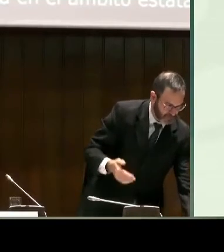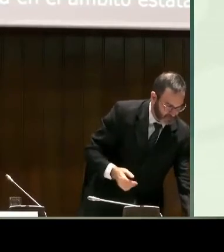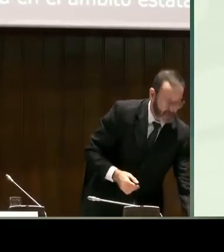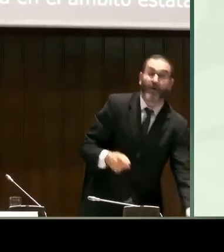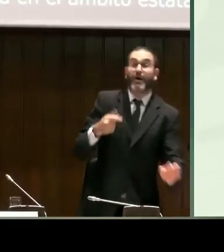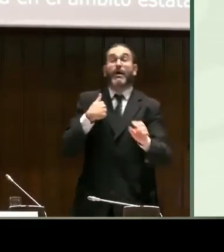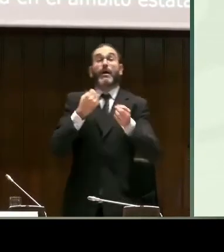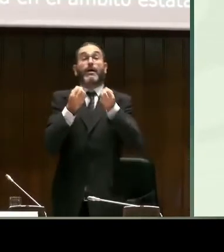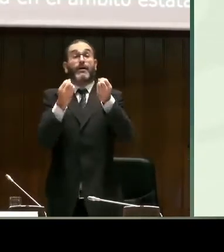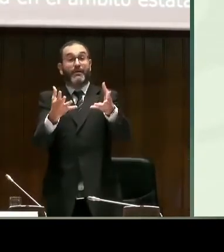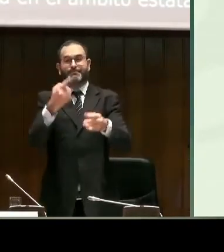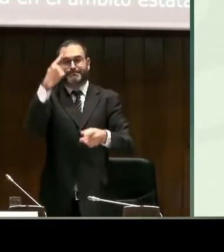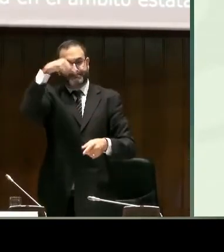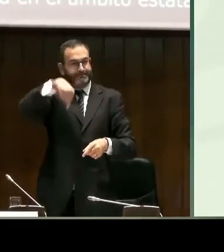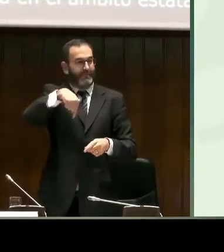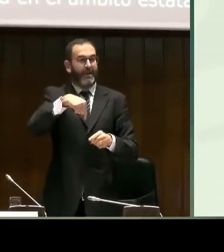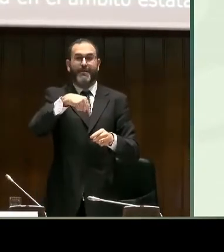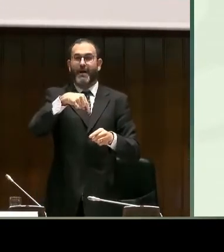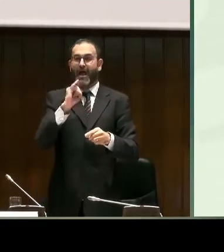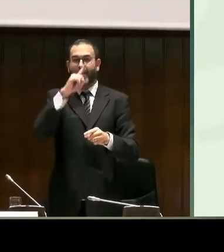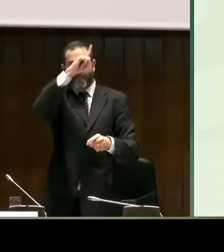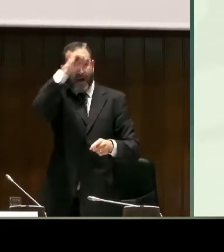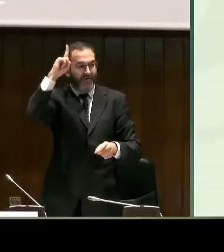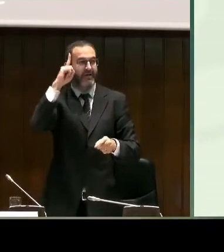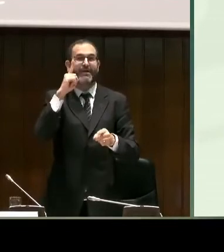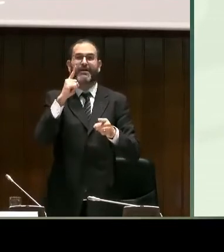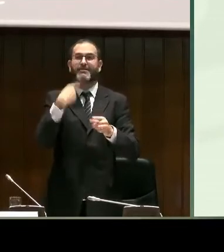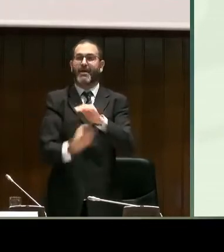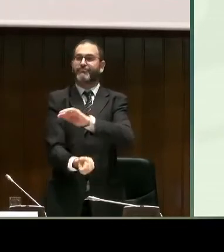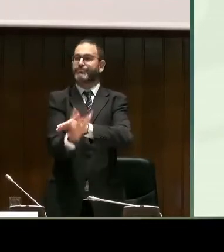motivos físicos, por barreras físicas de la propia sordera.